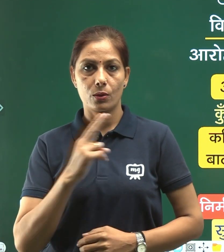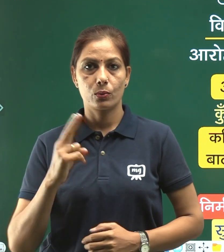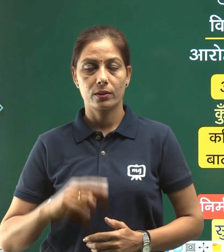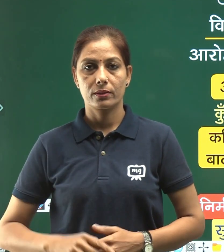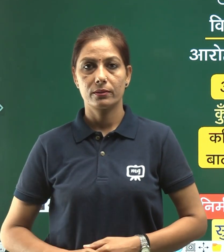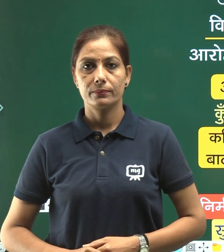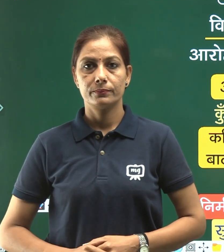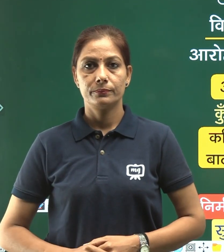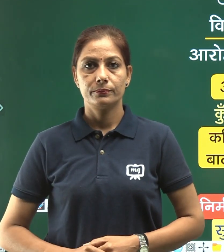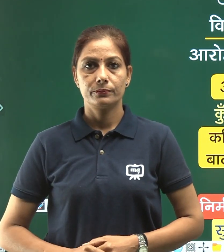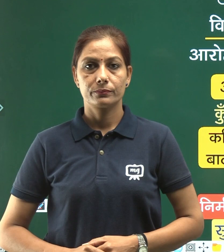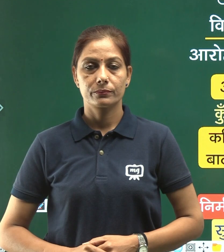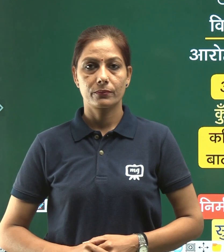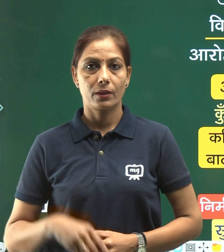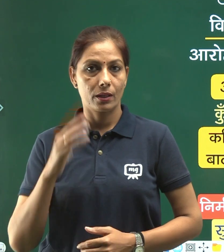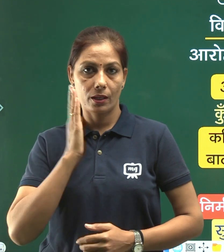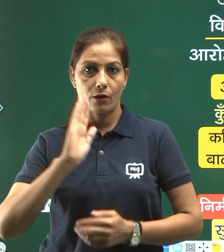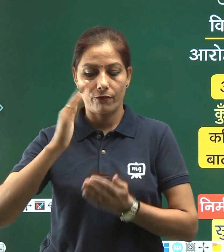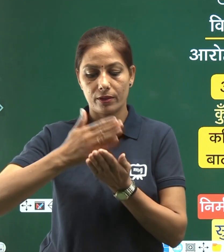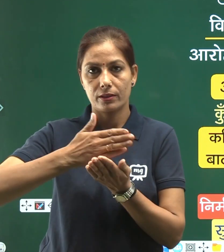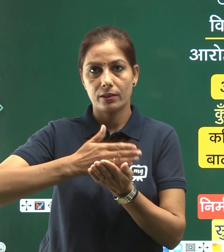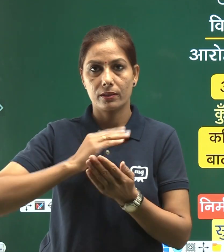आरोह के काव्य खंड के